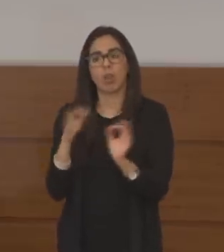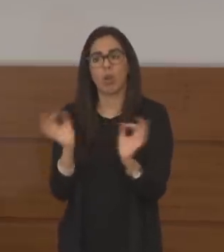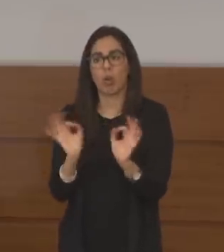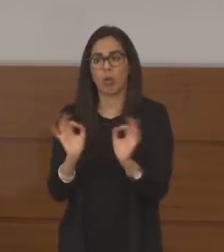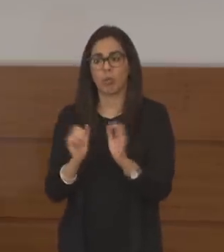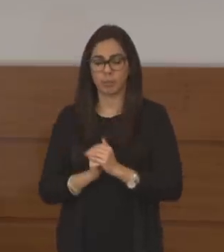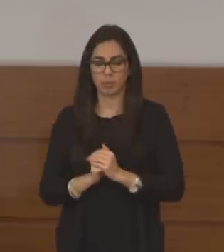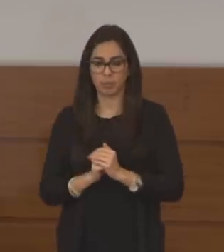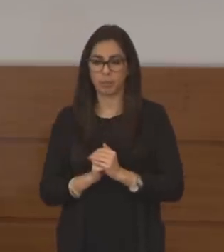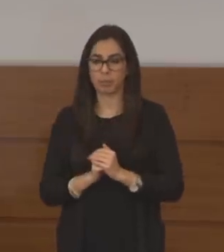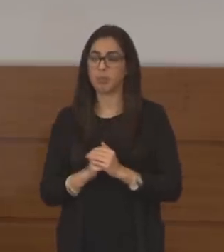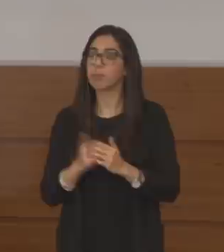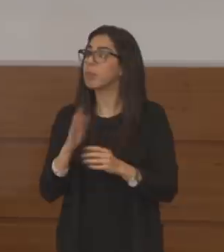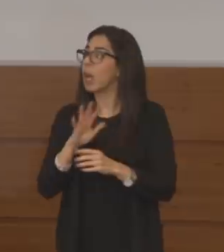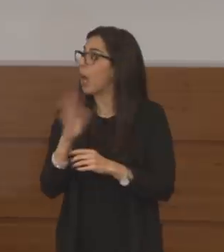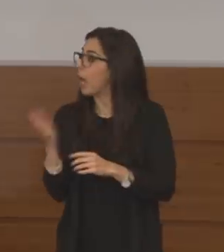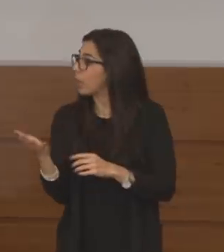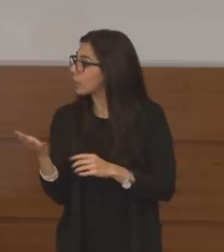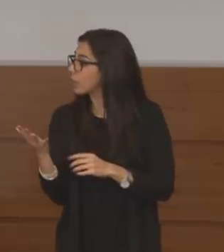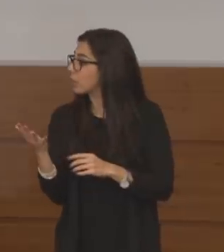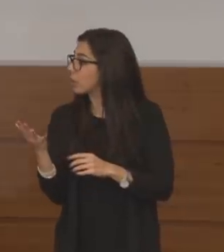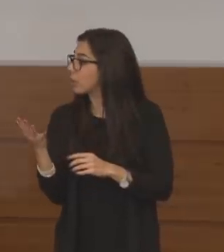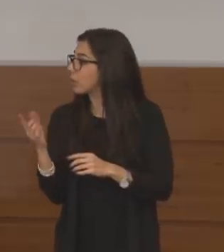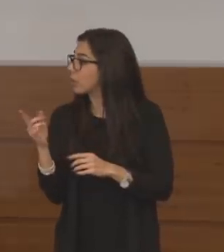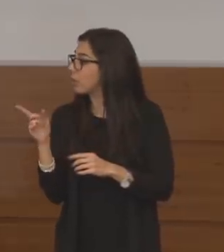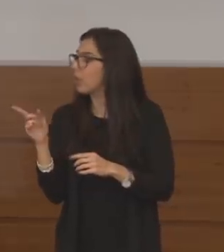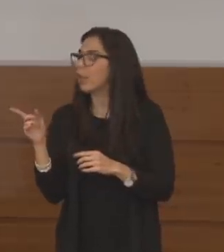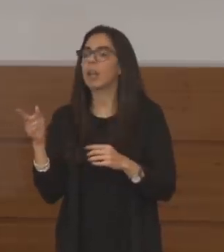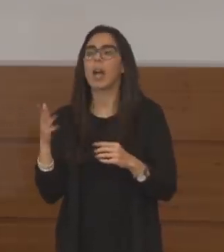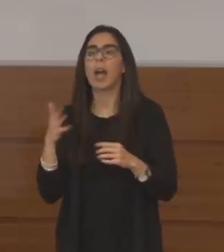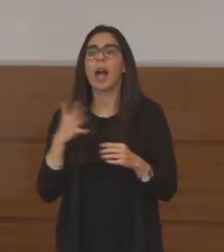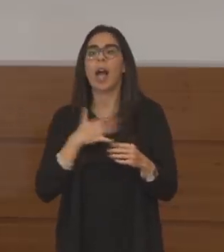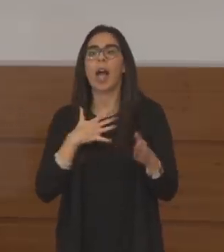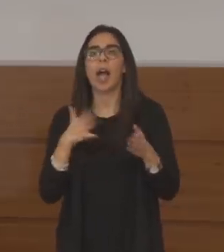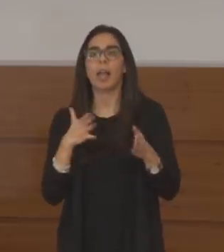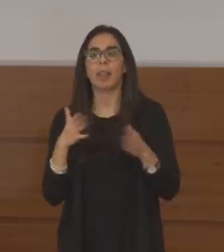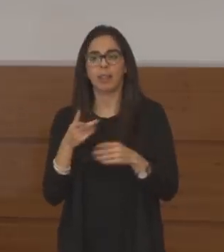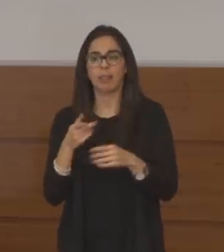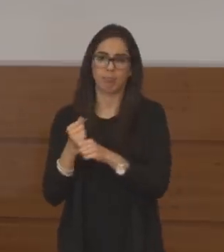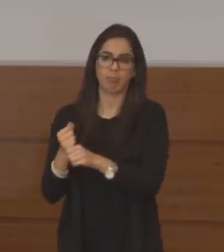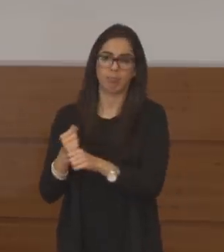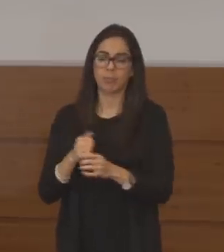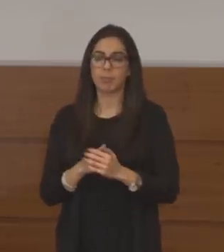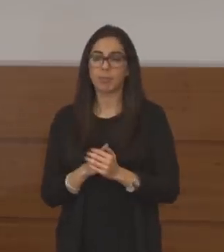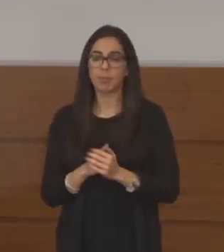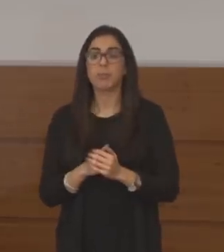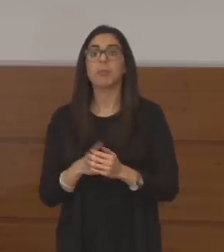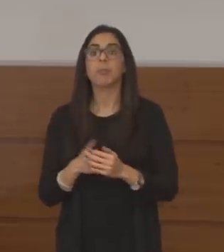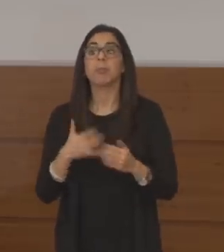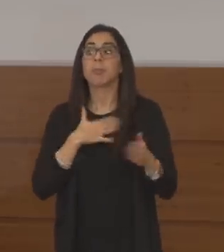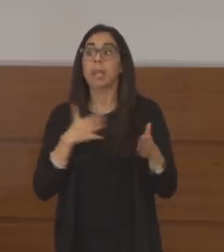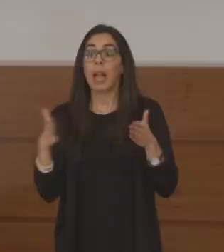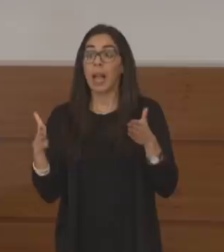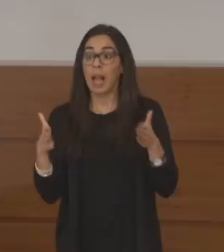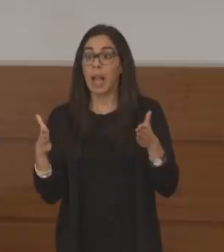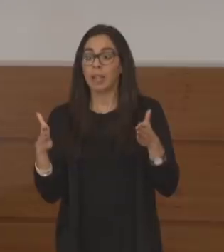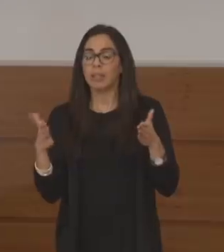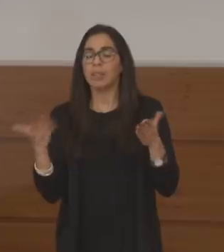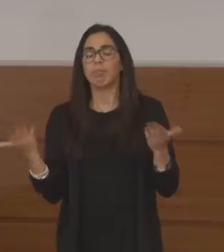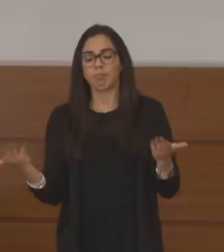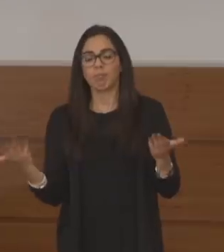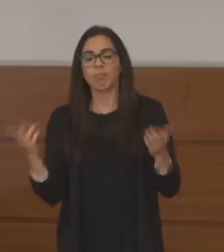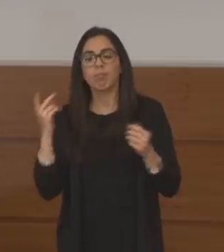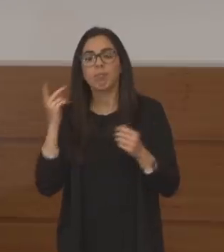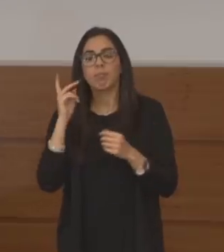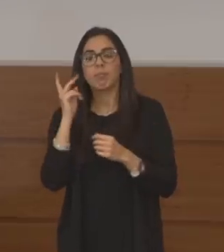che altro c'era sulla sipra ora sulla fascia d'età una parte dei dati